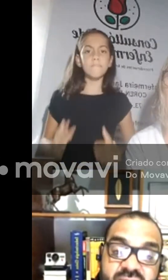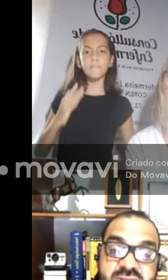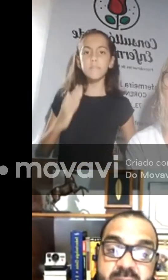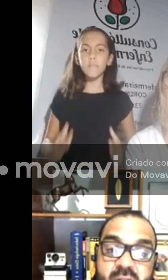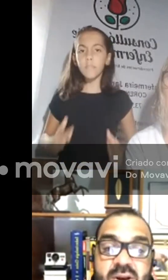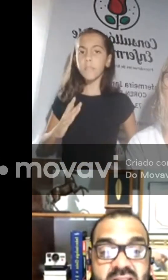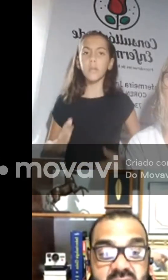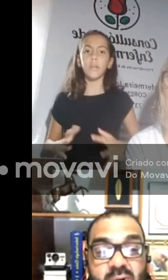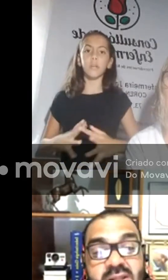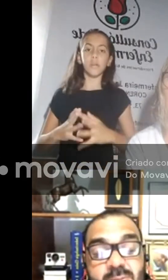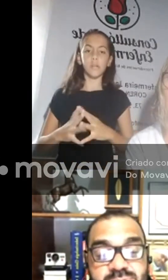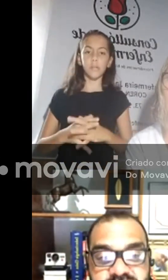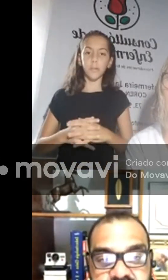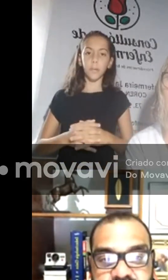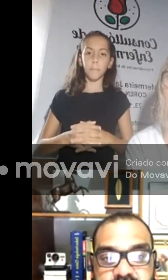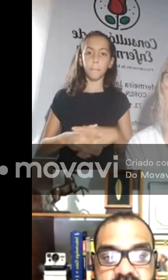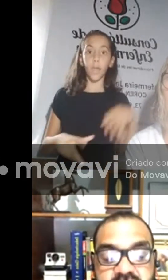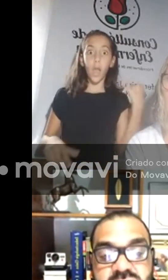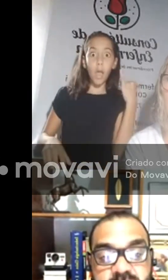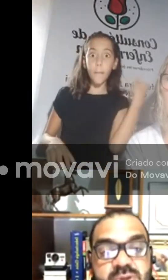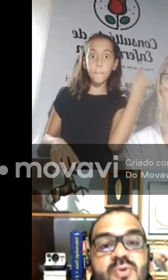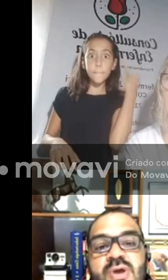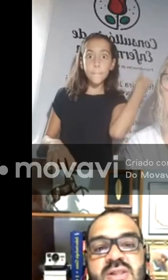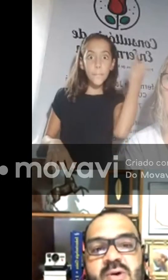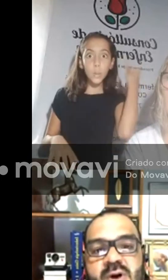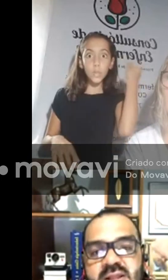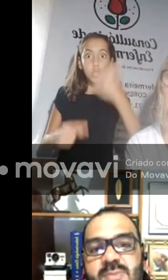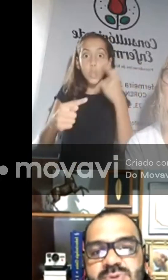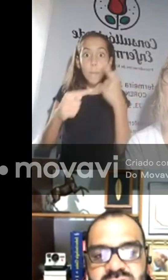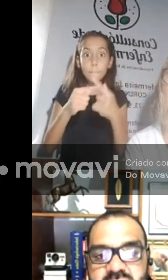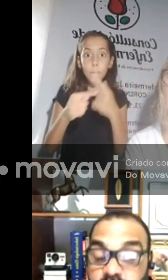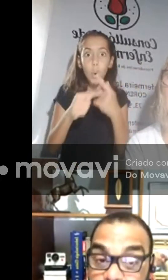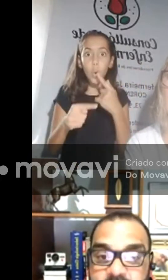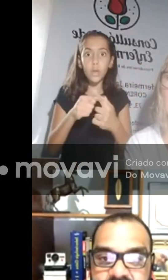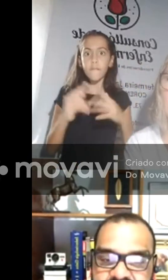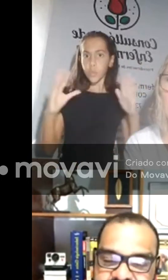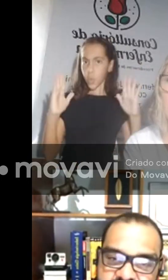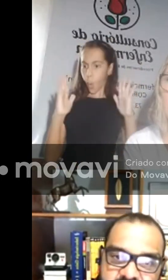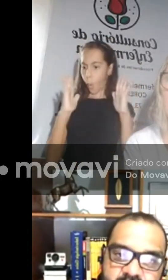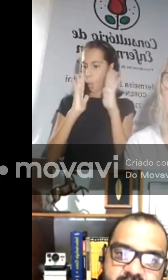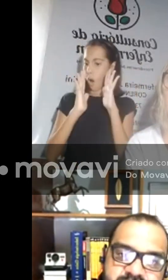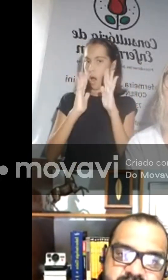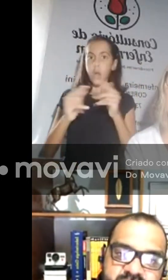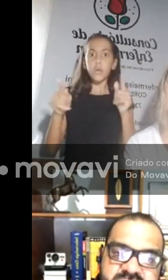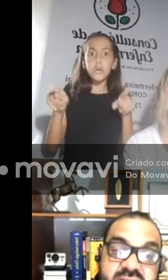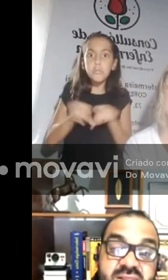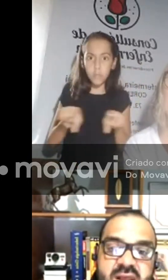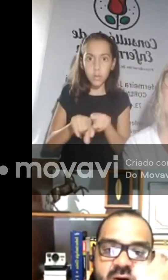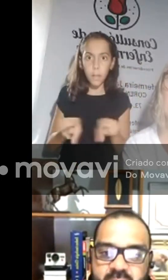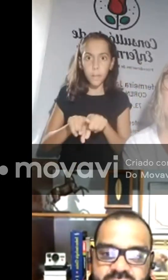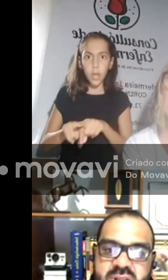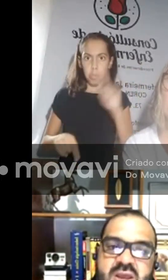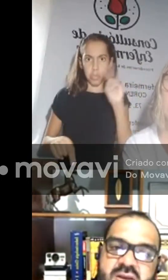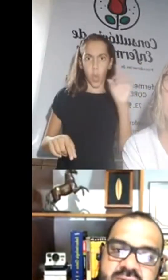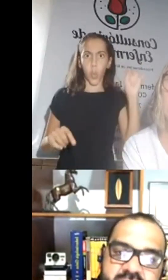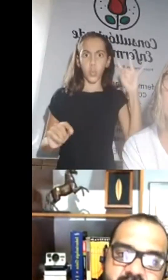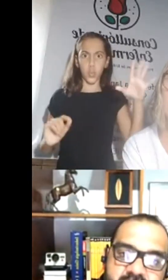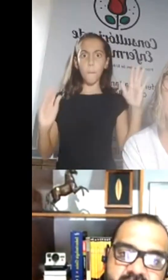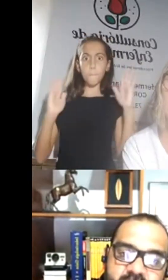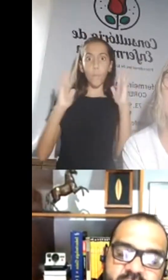atividade física melhora em até 40% e diminui até 40% ou mais o risco de você não